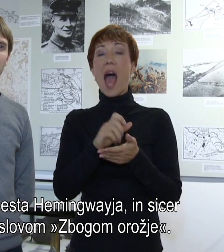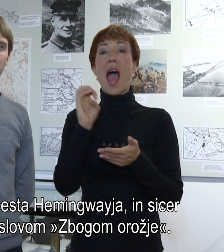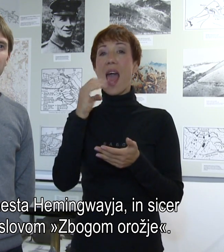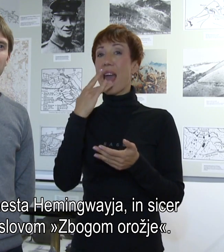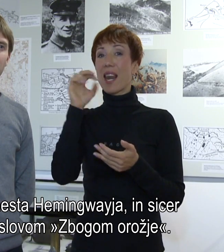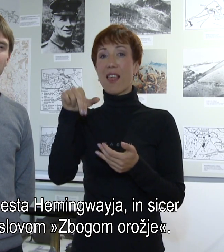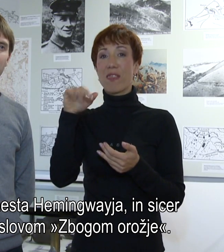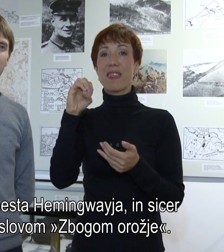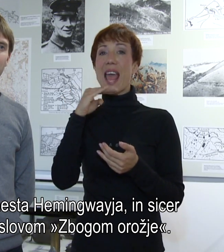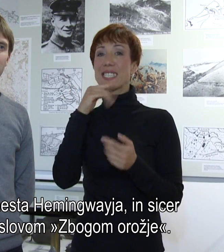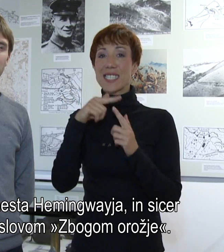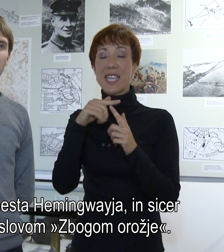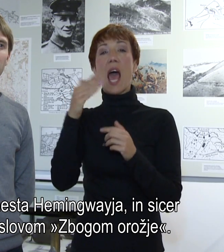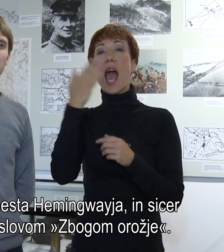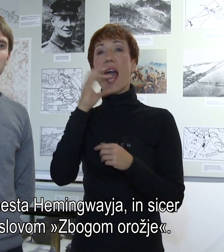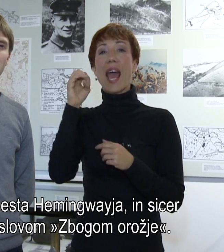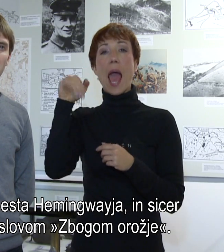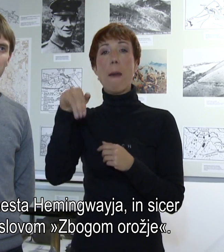in sicer knjige z naslovom Zbogom orožje.